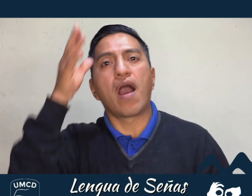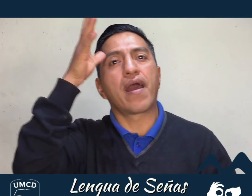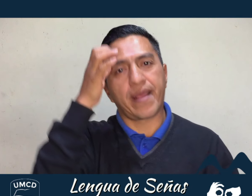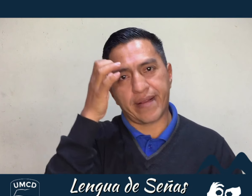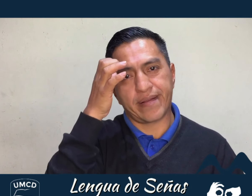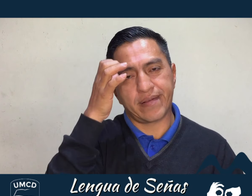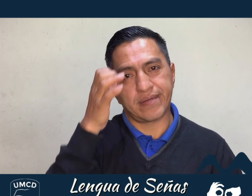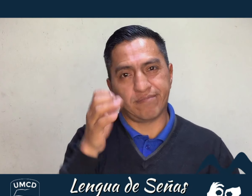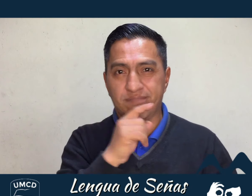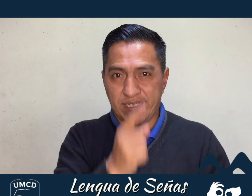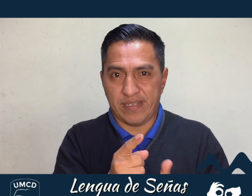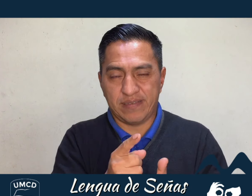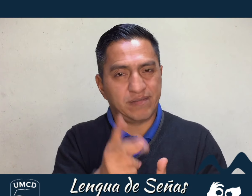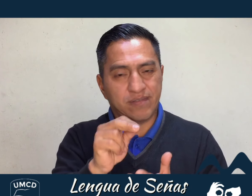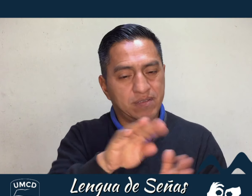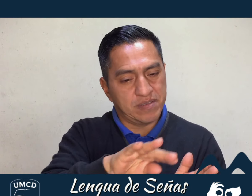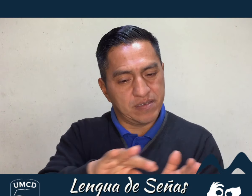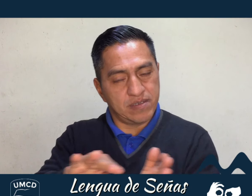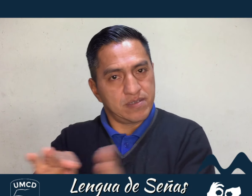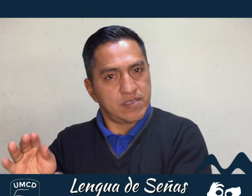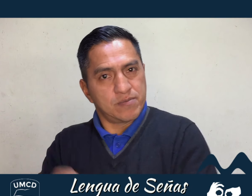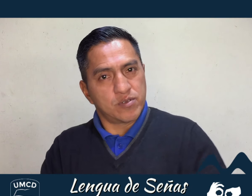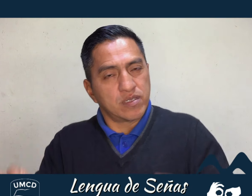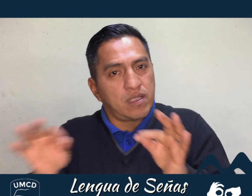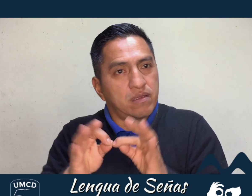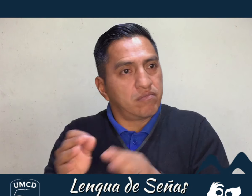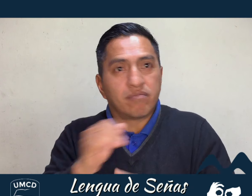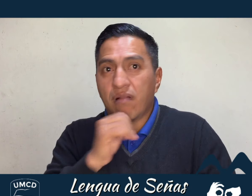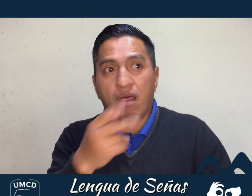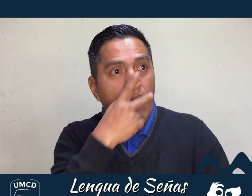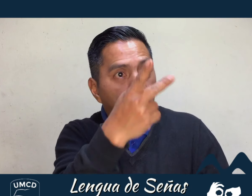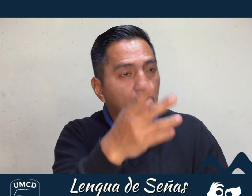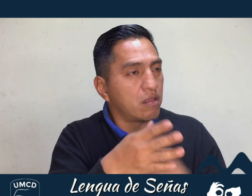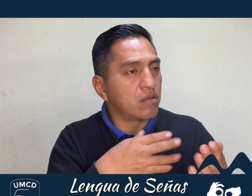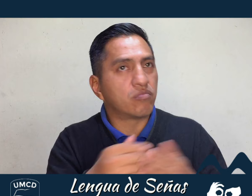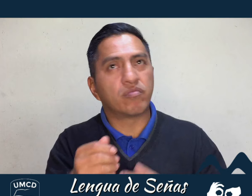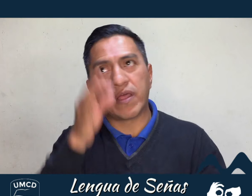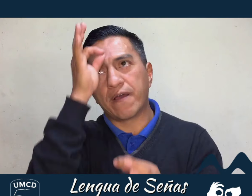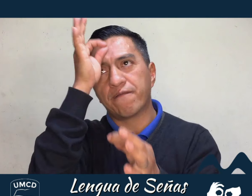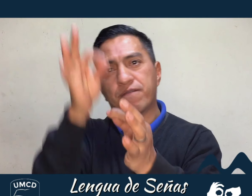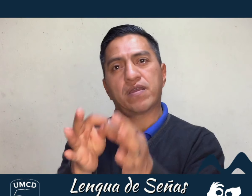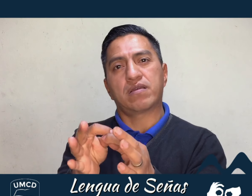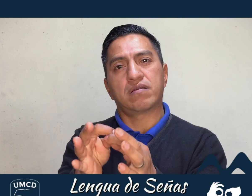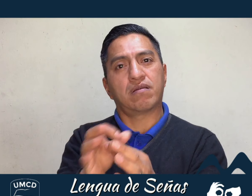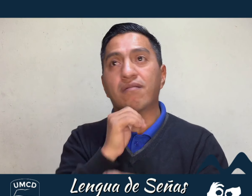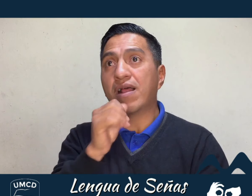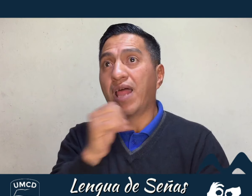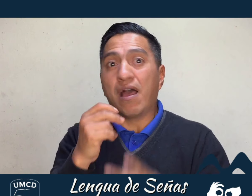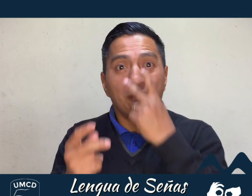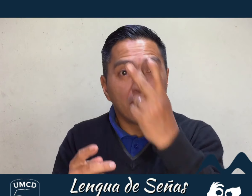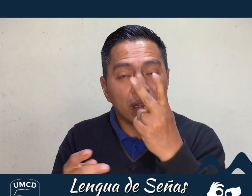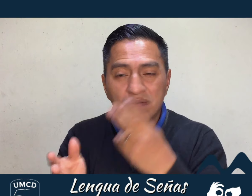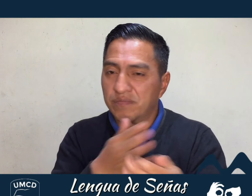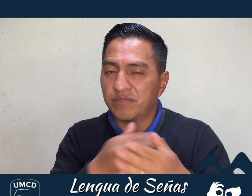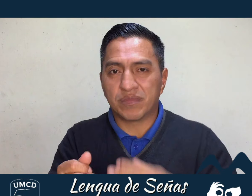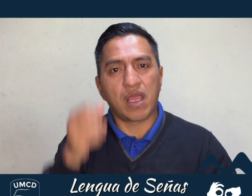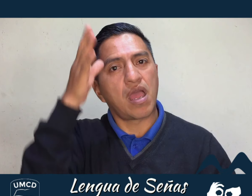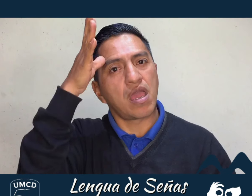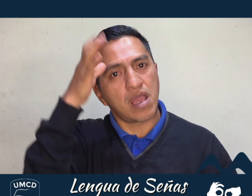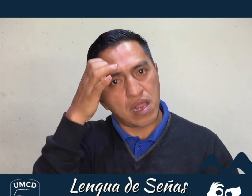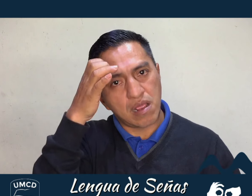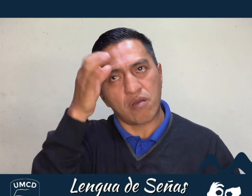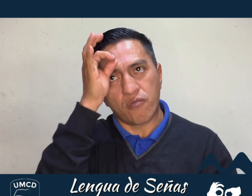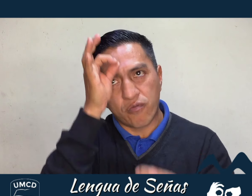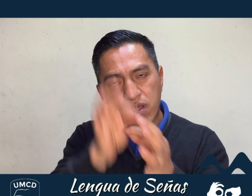verdad es que nuestra fe no se puede basar en cosas como esas, sino que tiene que basarse en la persona